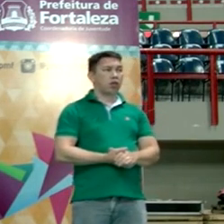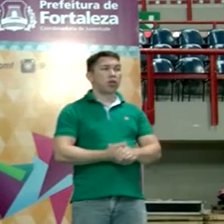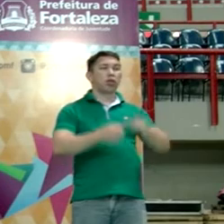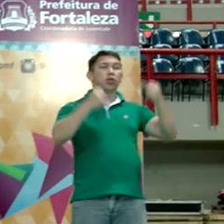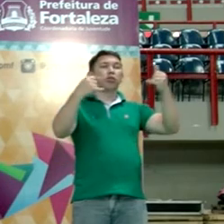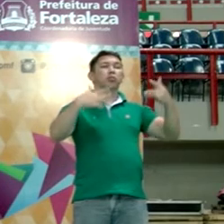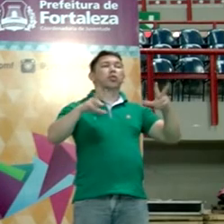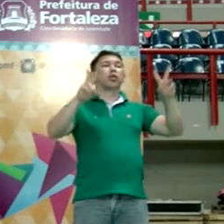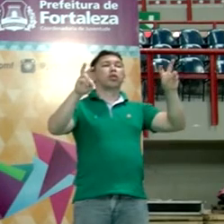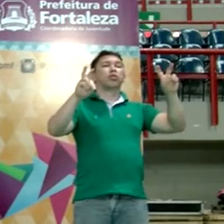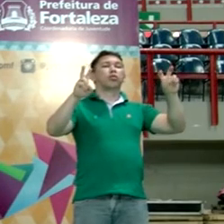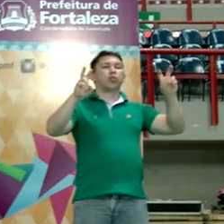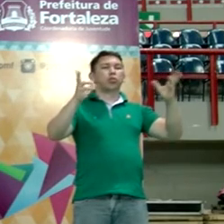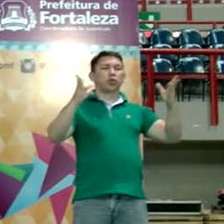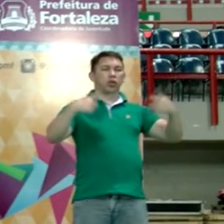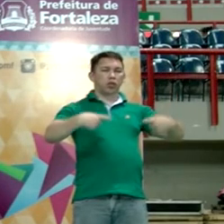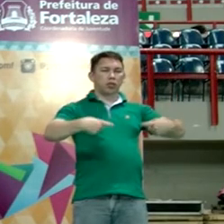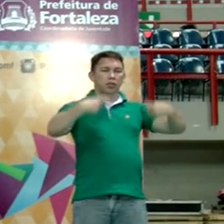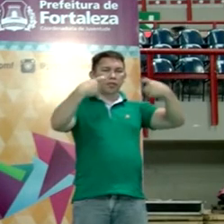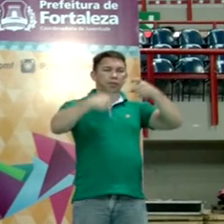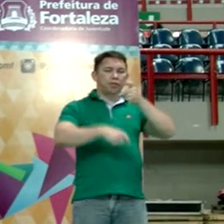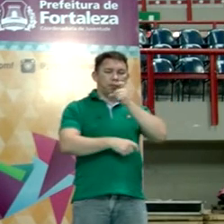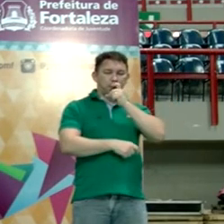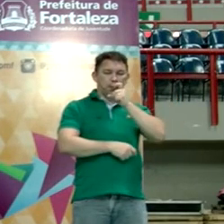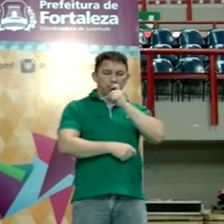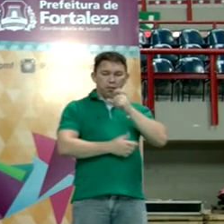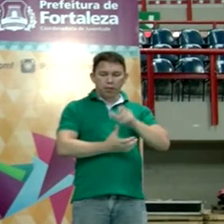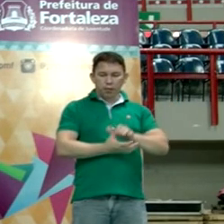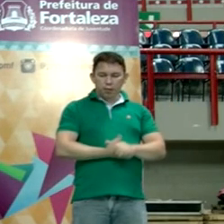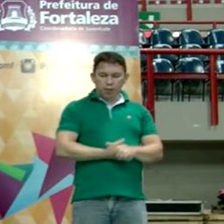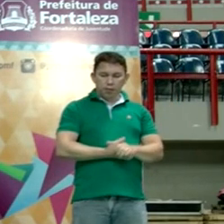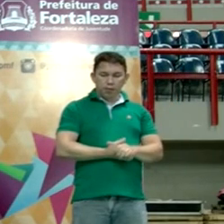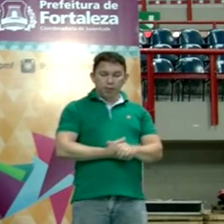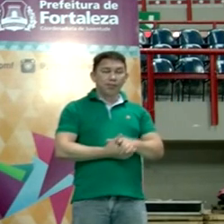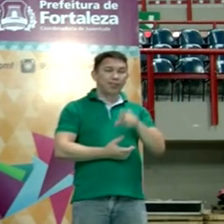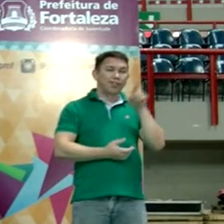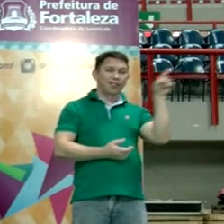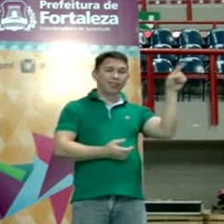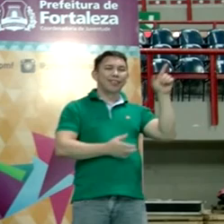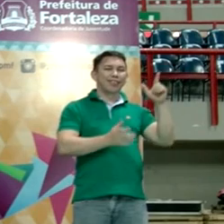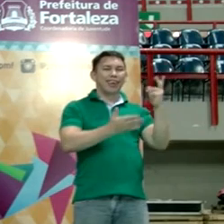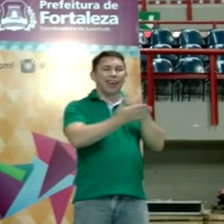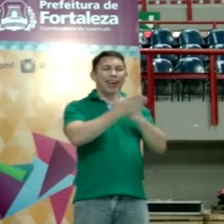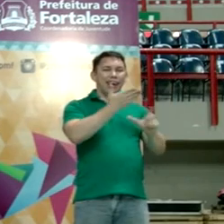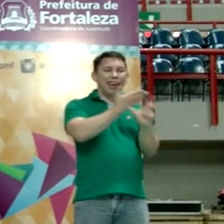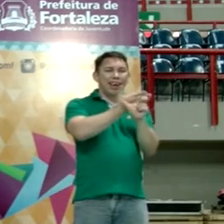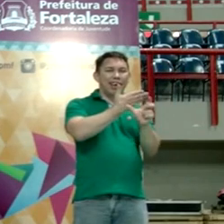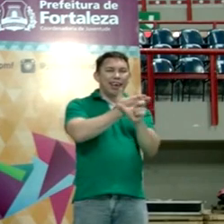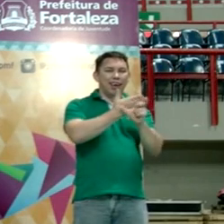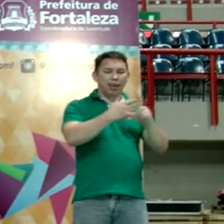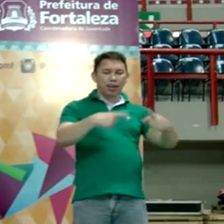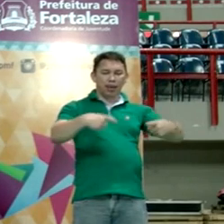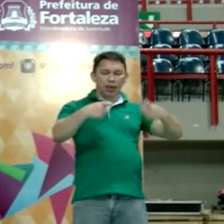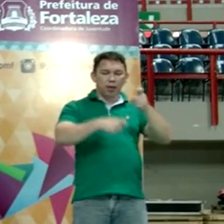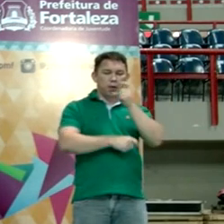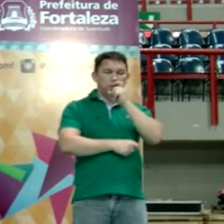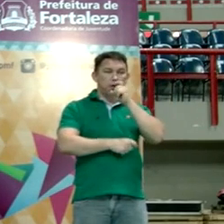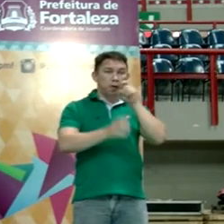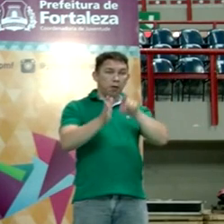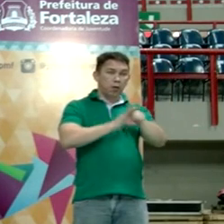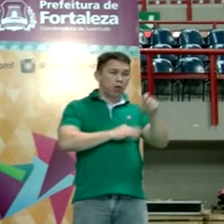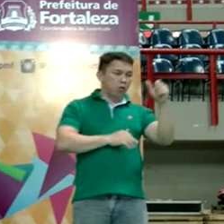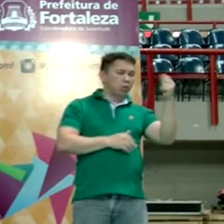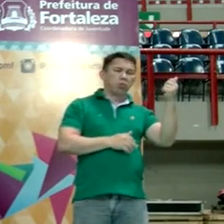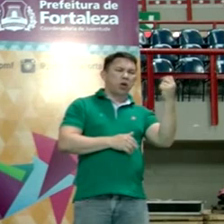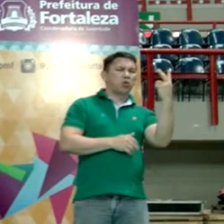nós vamos falar sobre Guerra Fria agora, tá? Pessoal, a questão de Guerra Fria, eu tinha trazido 2 questões